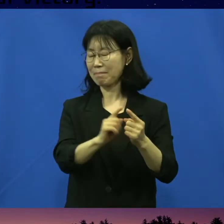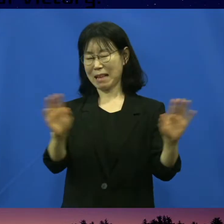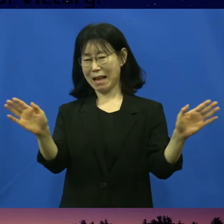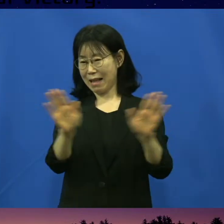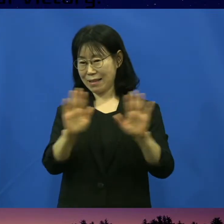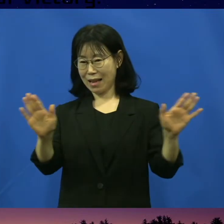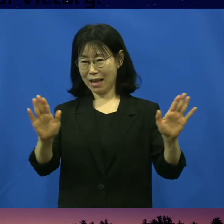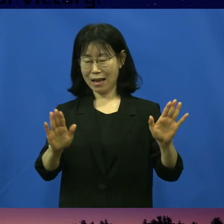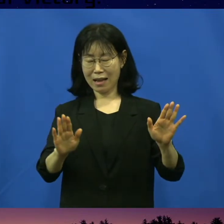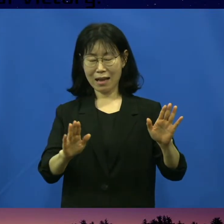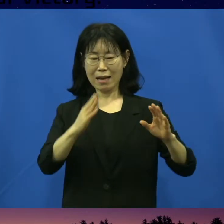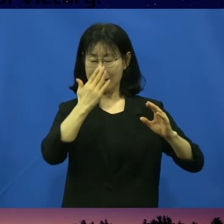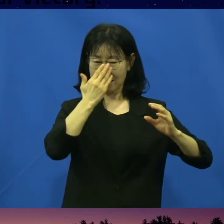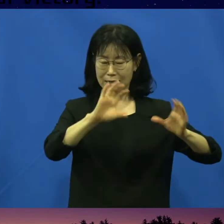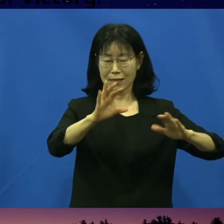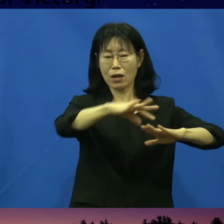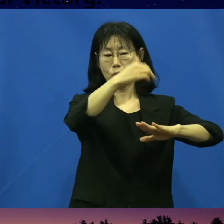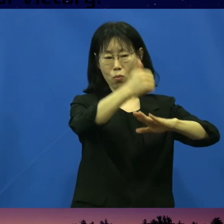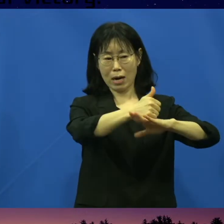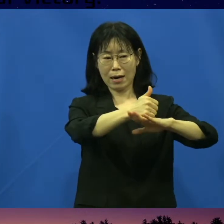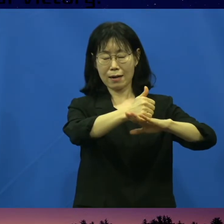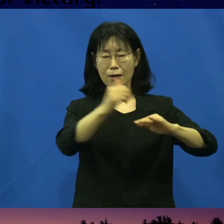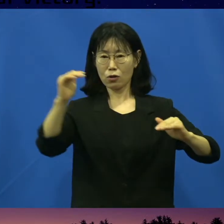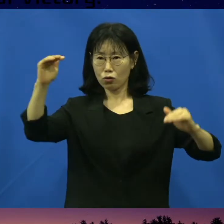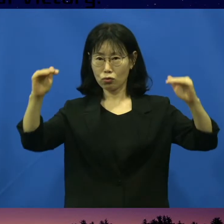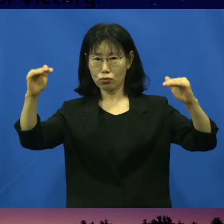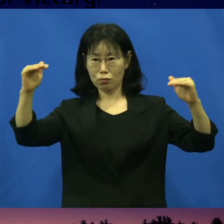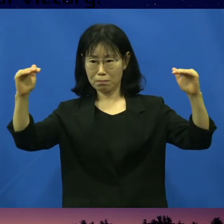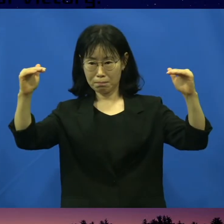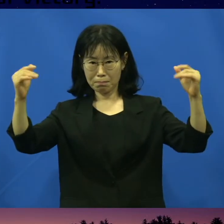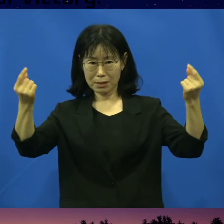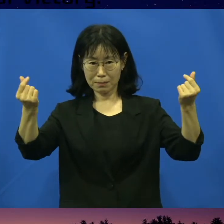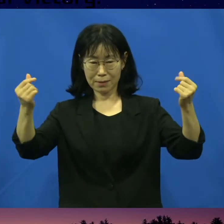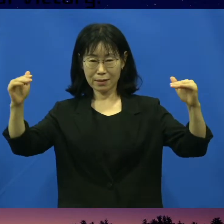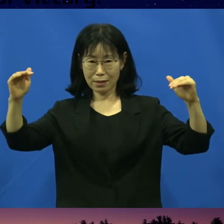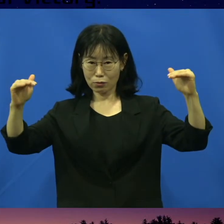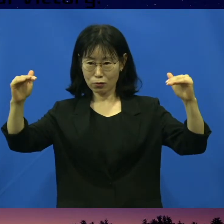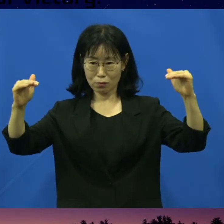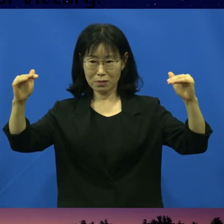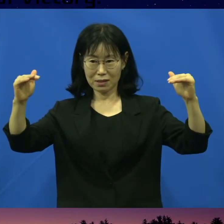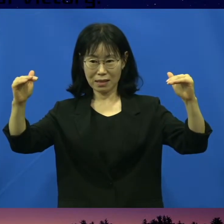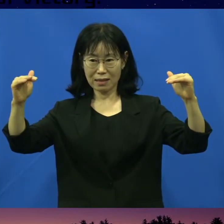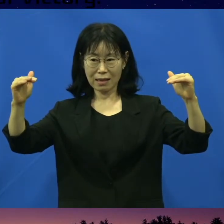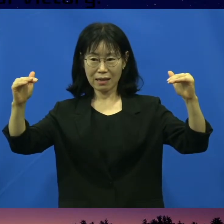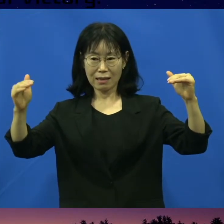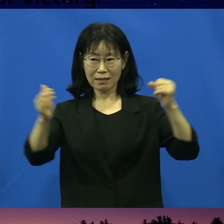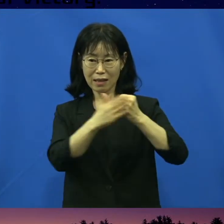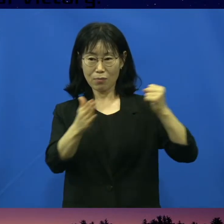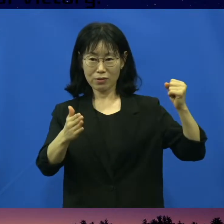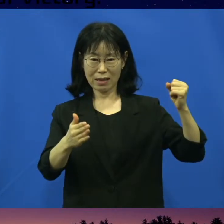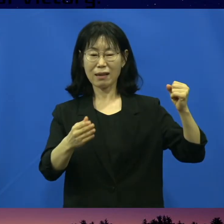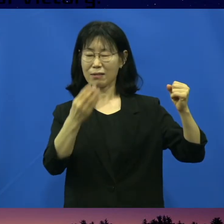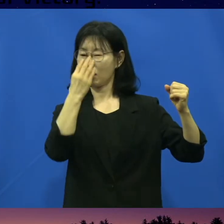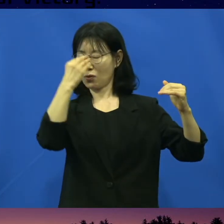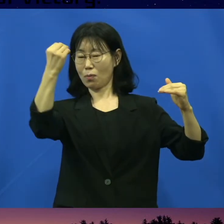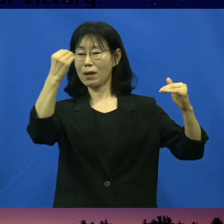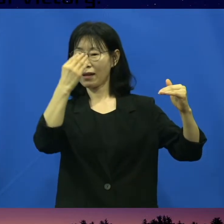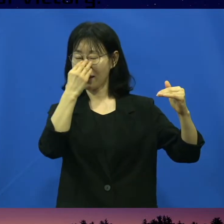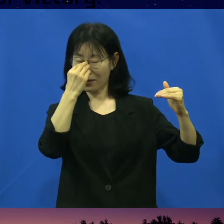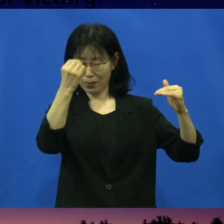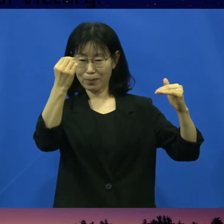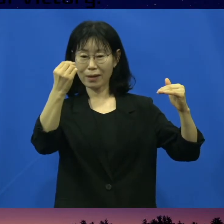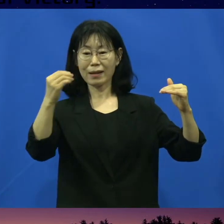아람의 장관 정도면 이스라엘 왕이 직접 뭐를 하라는 거죠. 그러니까 엘리사 선지자 이거는 아주 하찮은 존재예요.